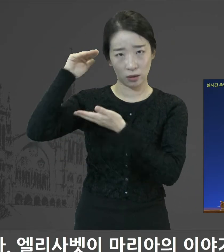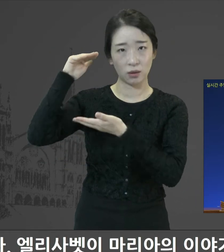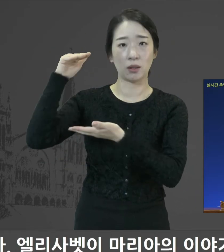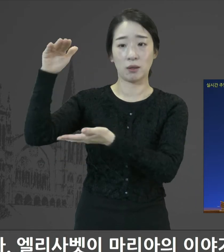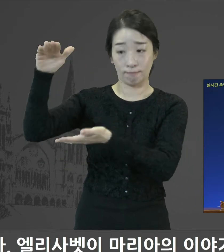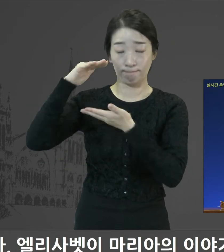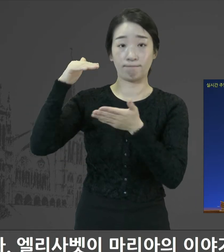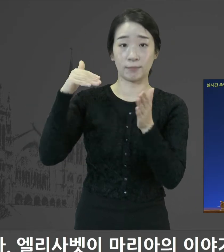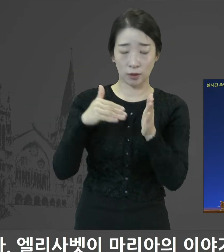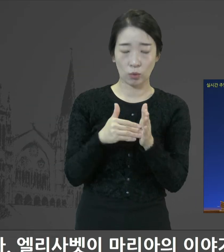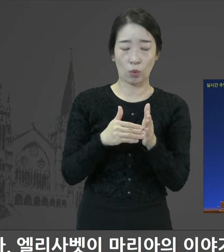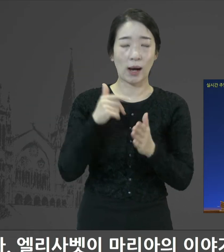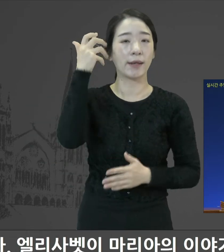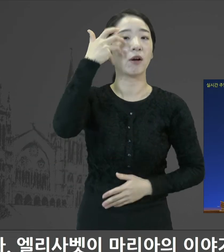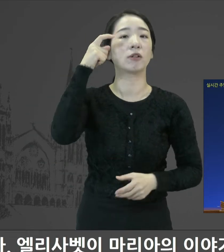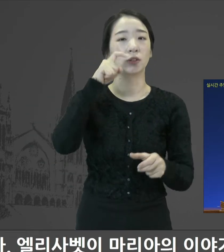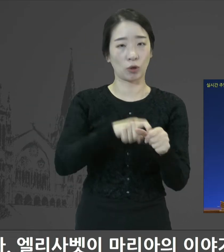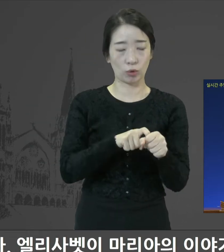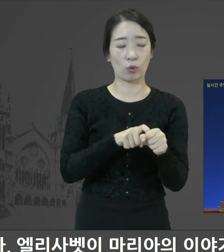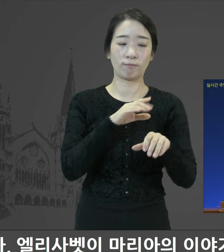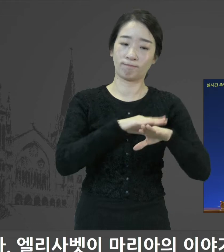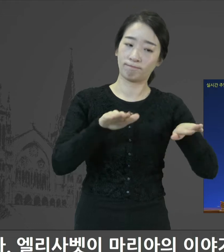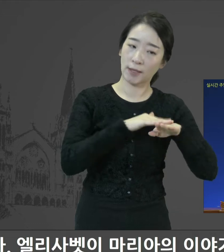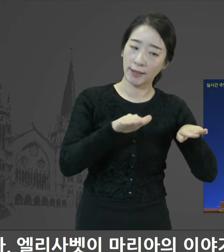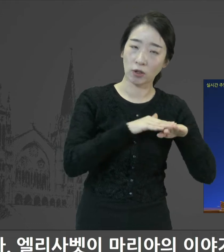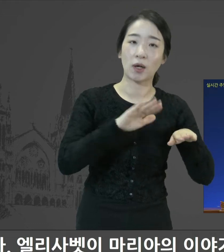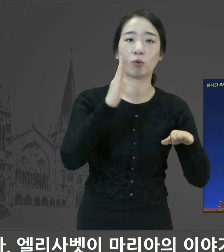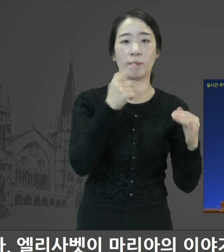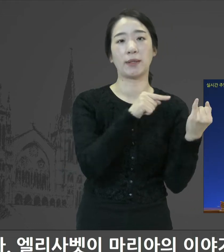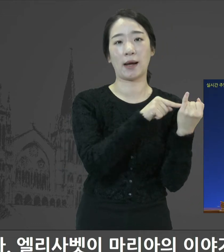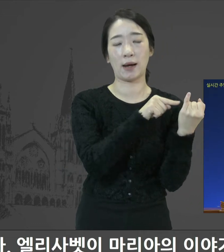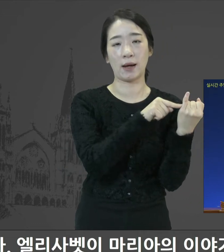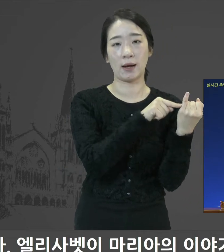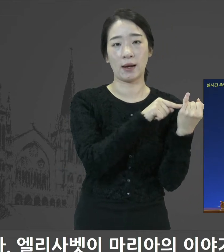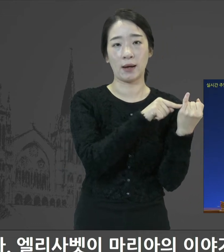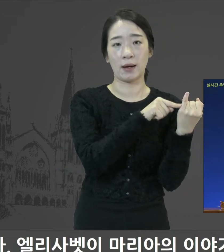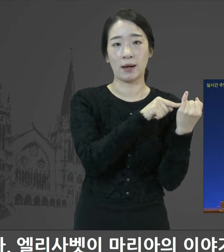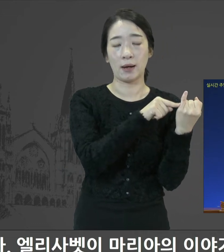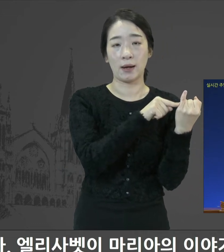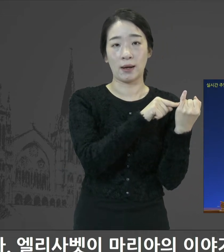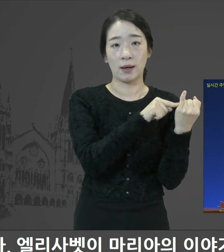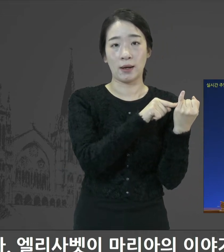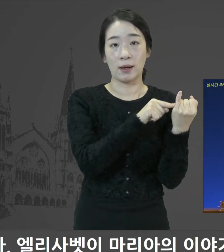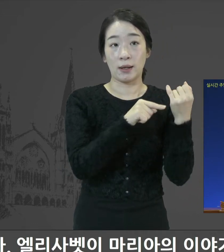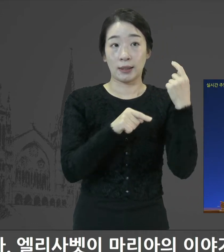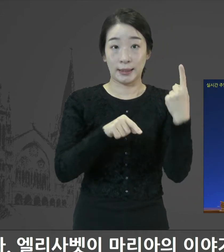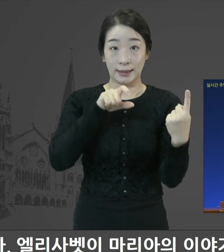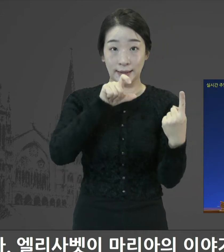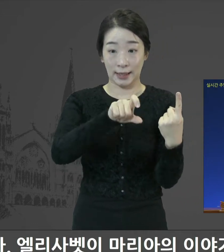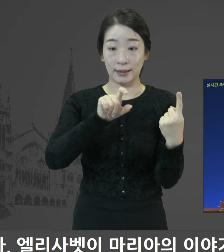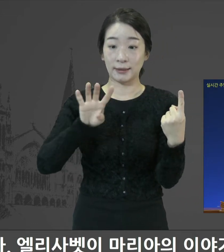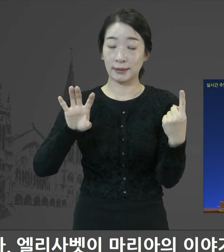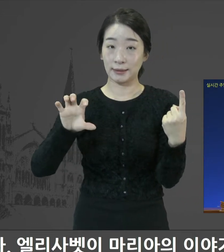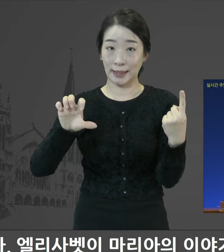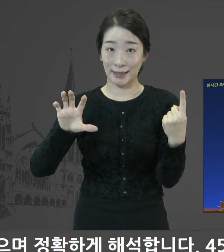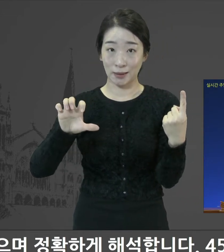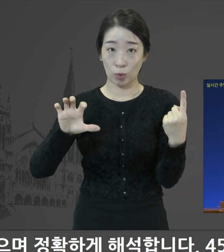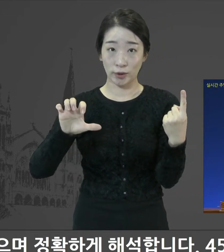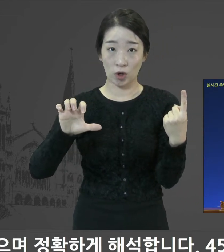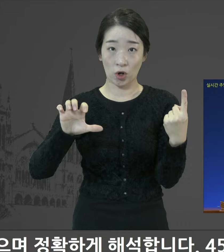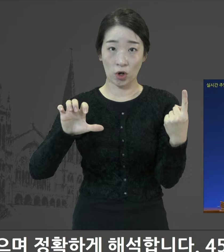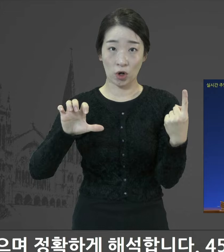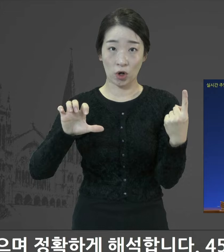정확하게 영적으로 해석을 합니다. 정확하게 해석한 내용이 45절에 있습니다. 본문 돌아오시면